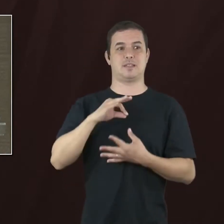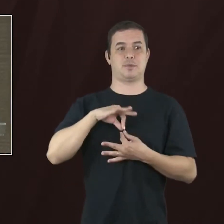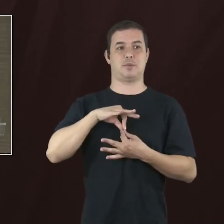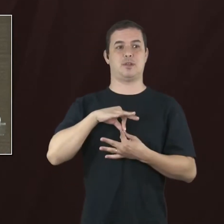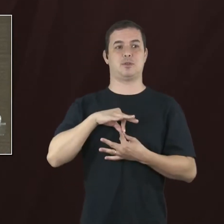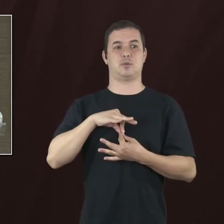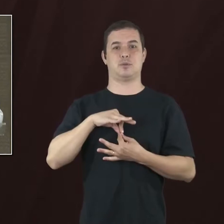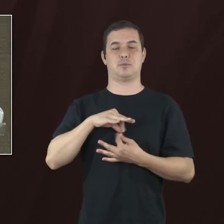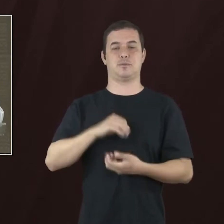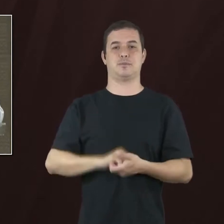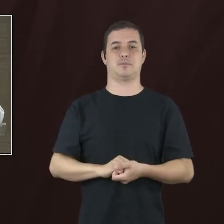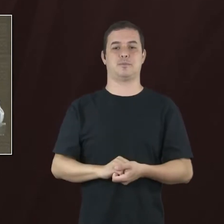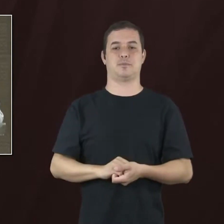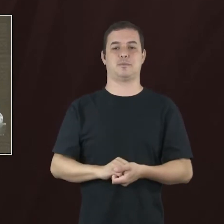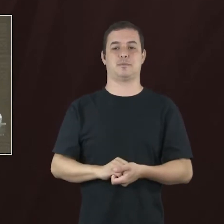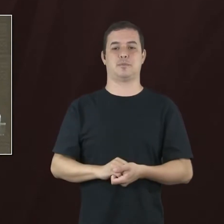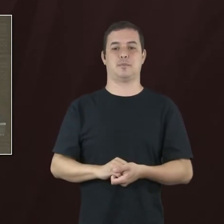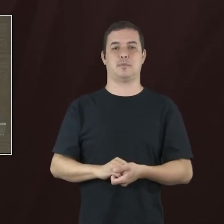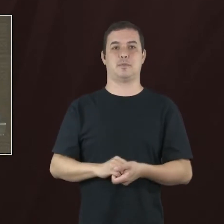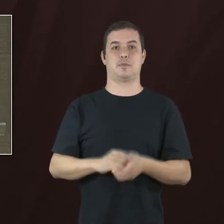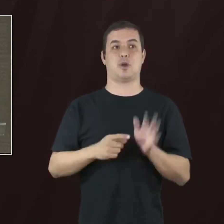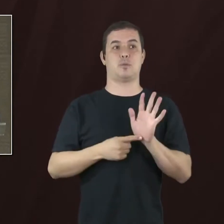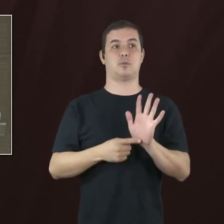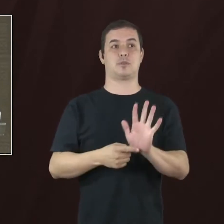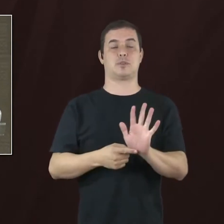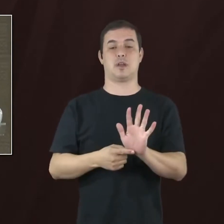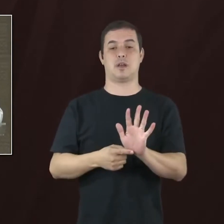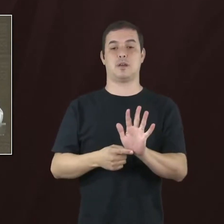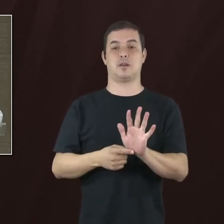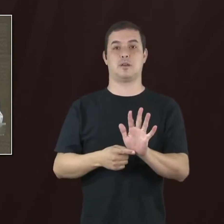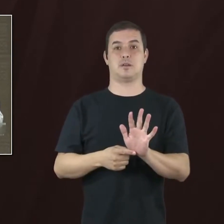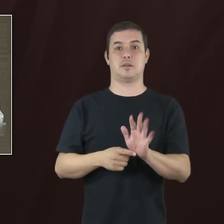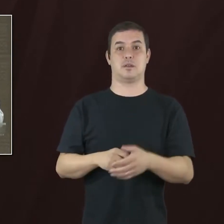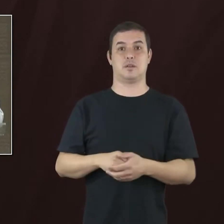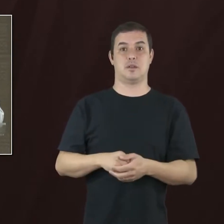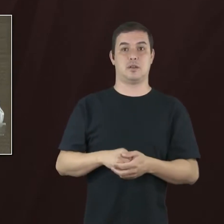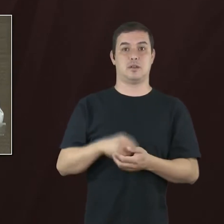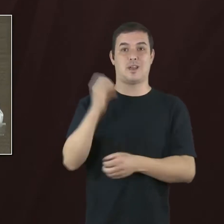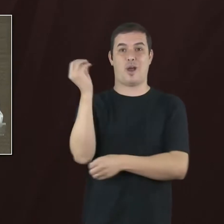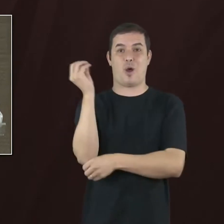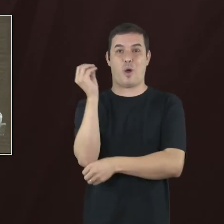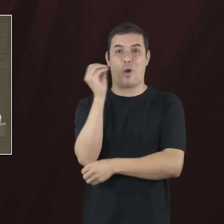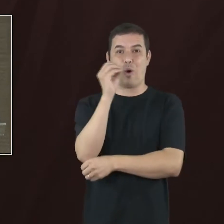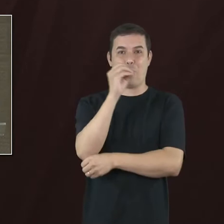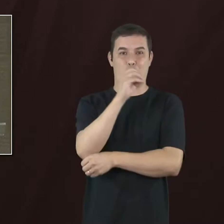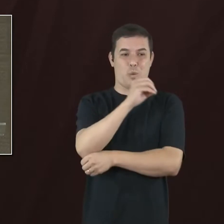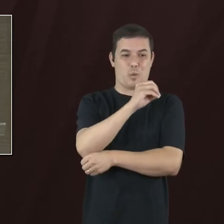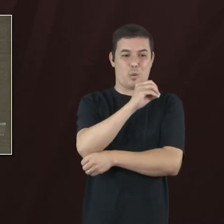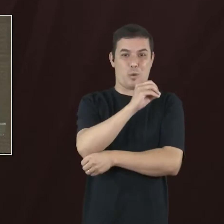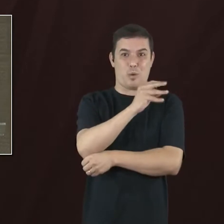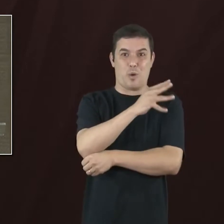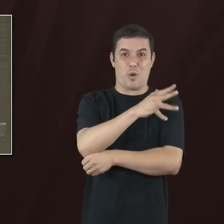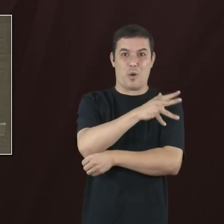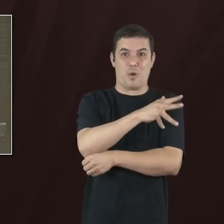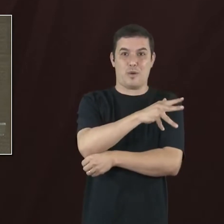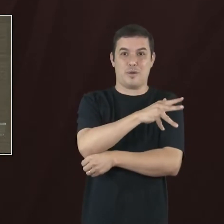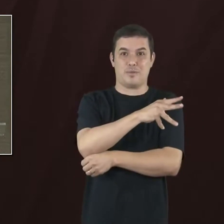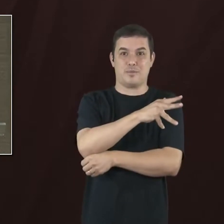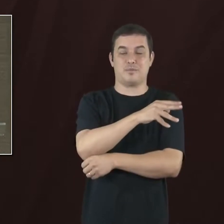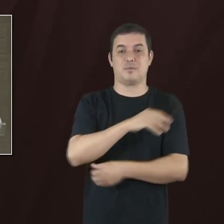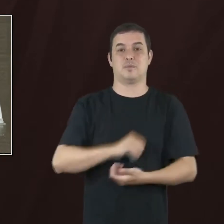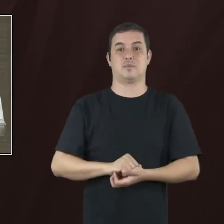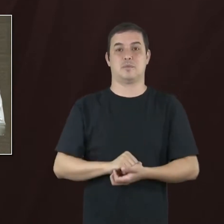irmãos têm insistido muito para mostrar para vocês, quando falamos da aurora, Provérbios